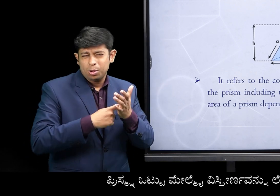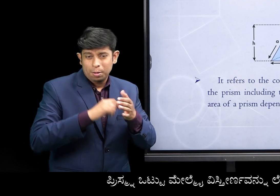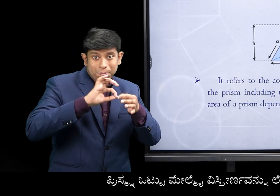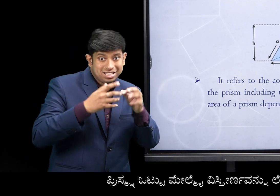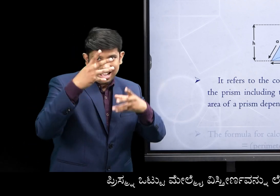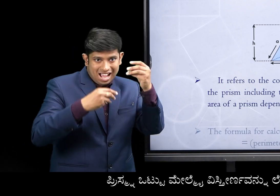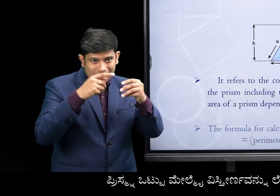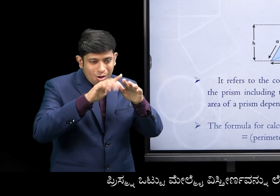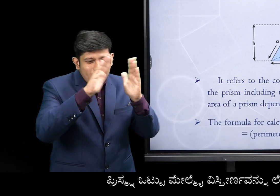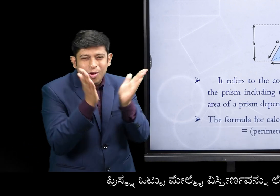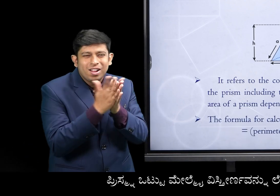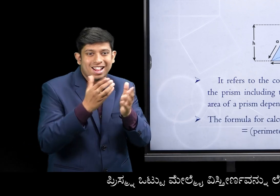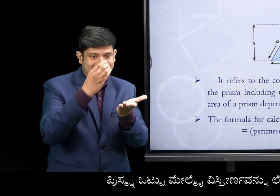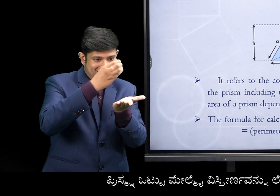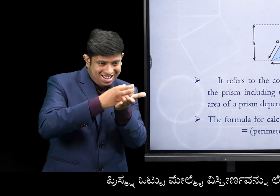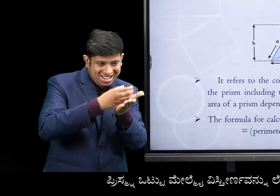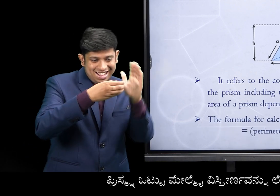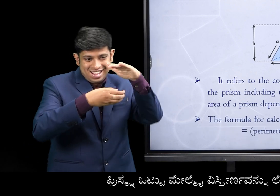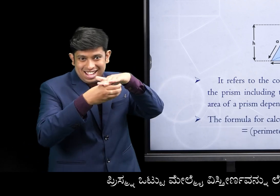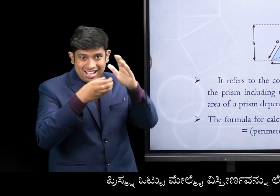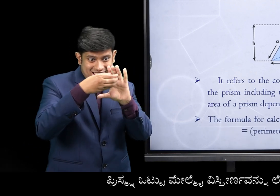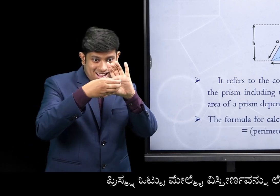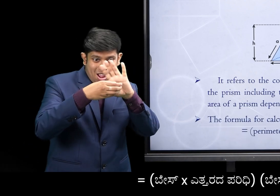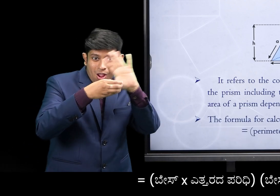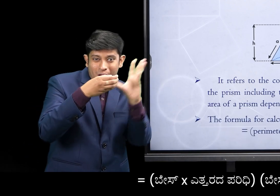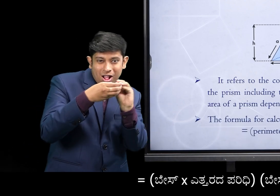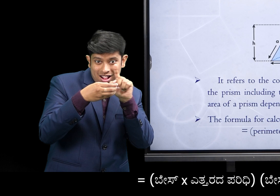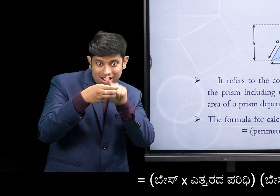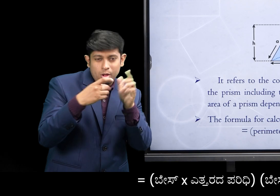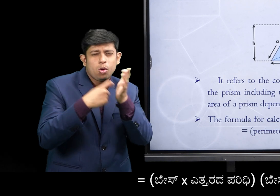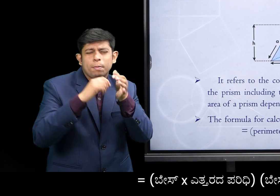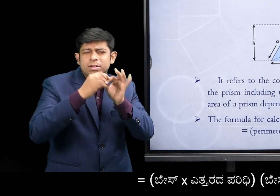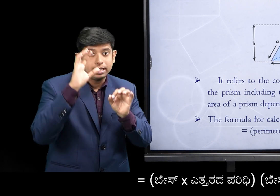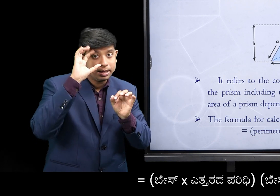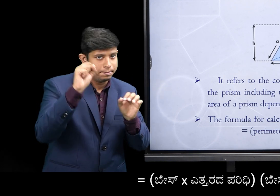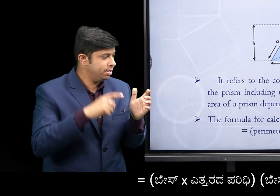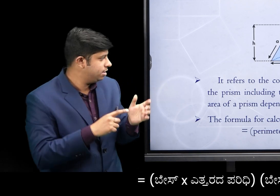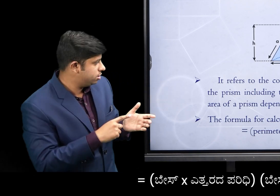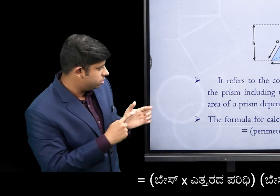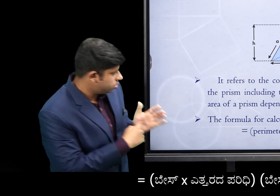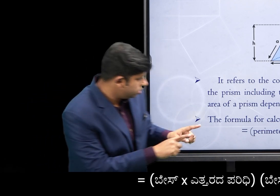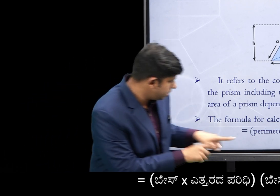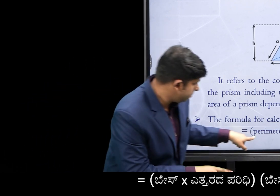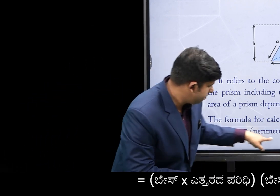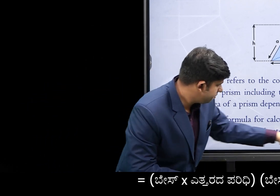ಪ್ರಿಸಂನ ಒಟ್ಟು ಮೇಲ್ಮೈ ವಿಸ್ತೀರ್ಣವನ್ನ ಲೆಕ್ಕಾಚಾರ ಮಾಡುವ ಸೂತ್ರ ಬೇಸ್ ಇಂಟು ಎತ್ತರದ ಪರಿಧಿ ಬೇಸ್ನ 2 ಇಂಟು ವಿಸ್ತೀರ್ಣ.